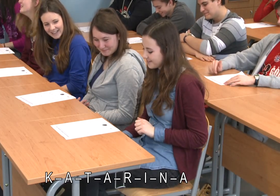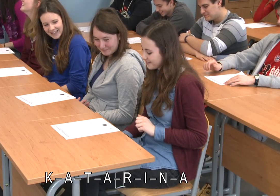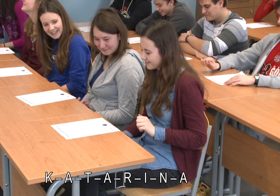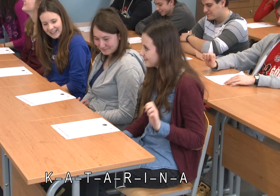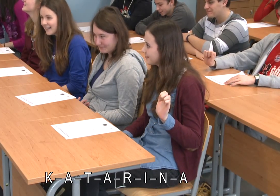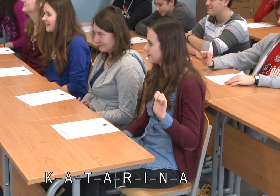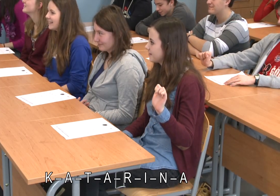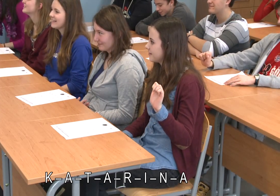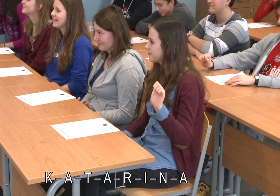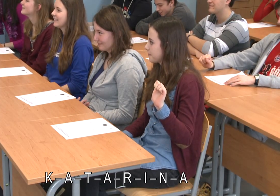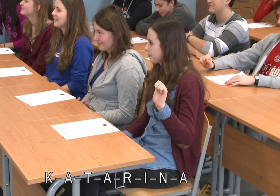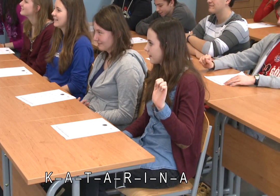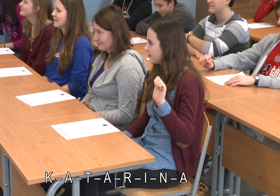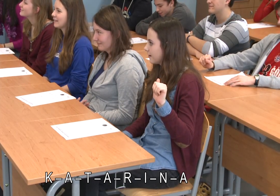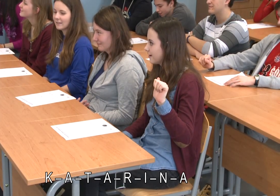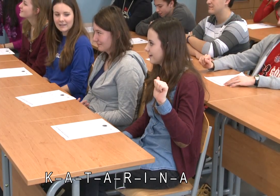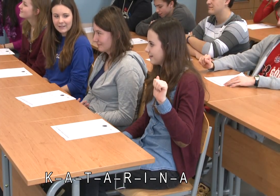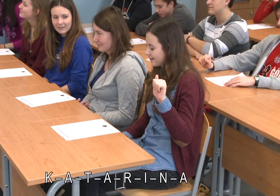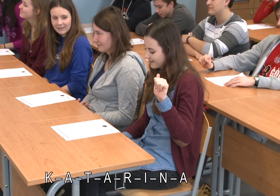Samo malo pazi pri A, veš, da ni E. A, ja.